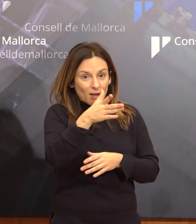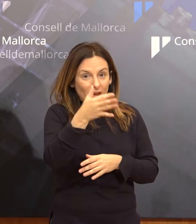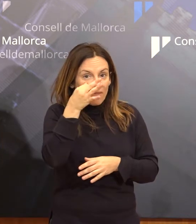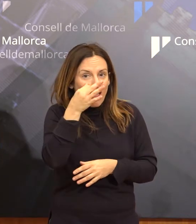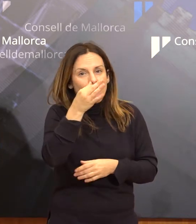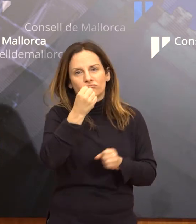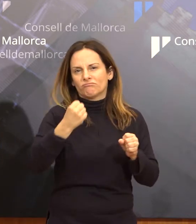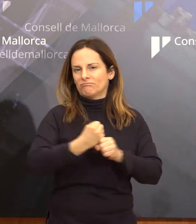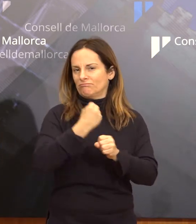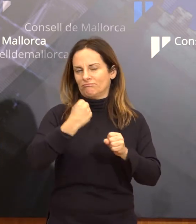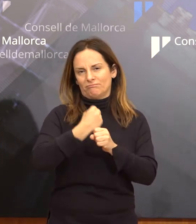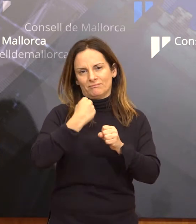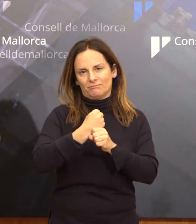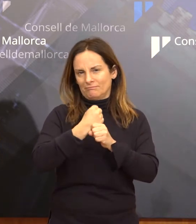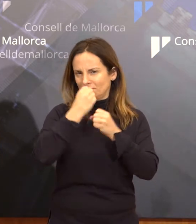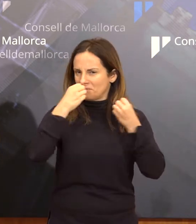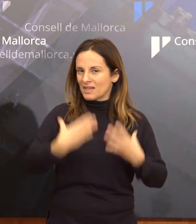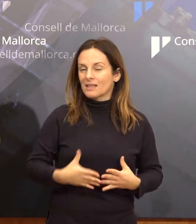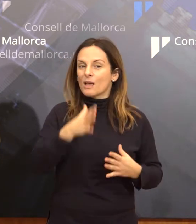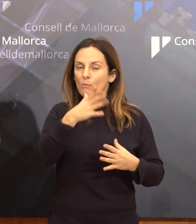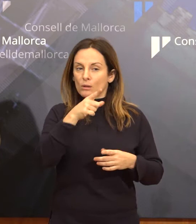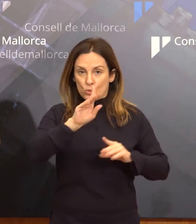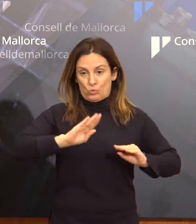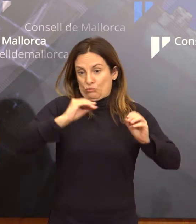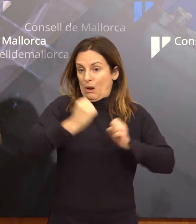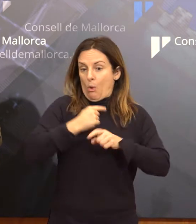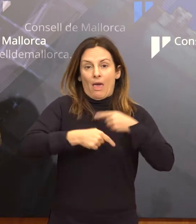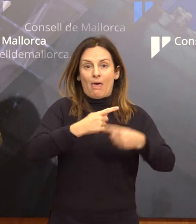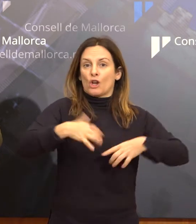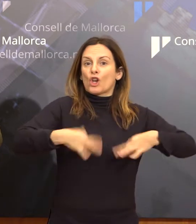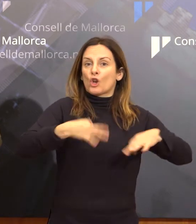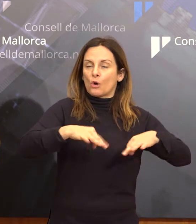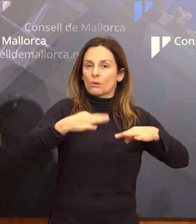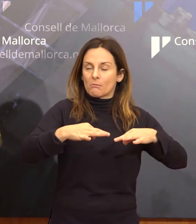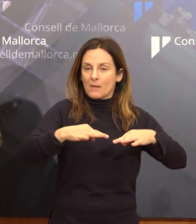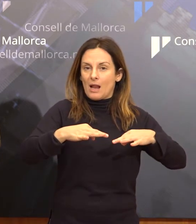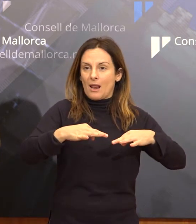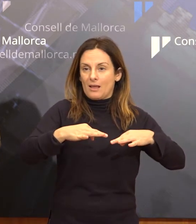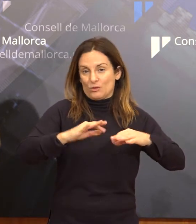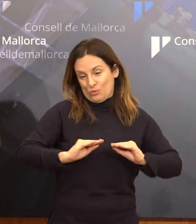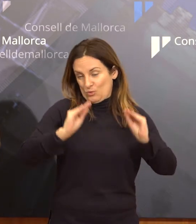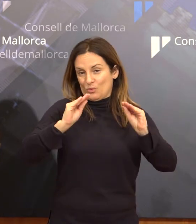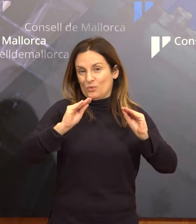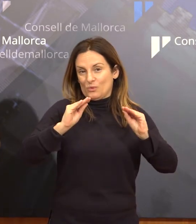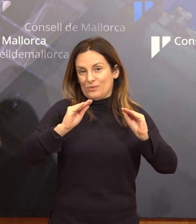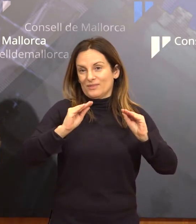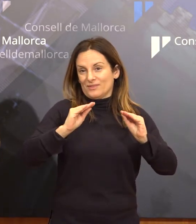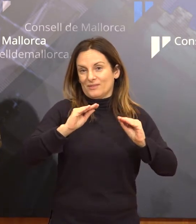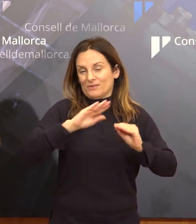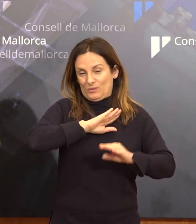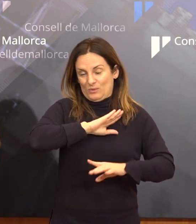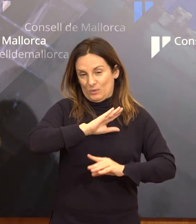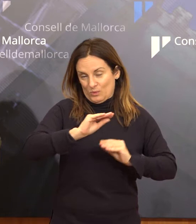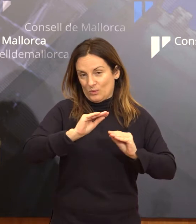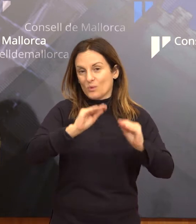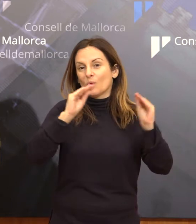muy buena porque mismas de compaginar todo se fue en ordinario que tienen cada día desde desde se otorga si los